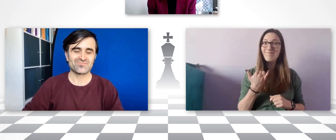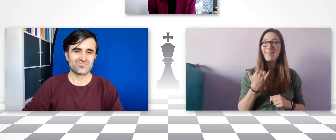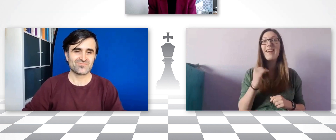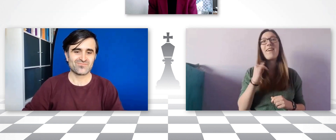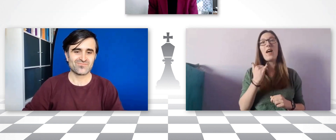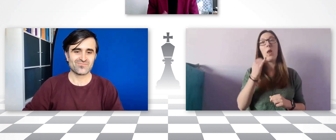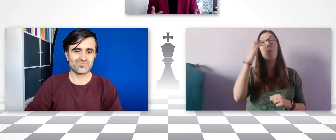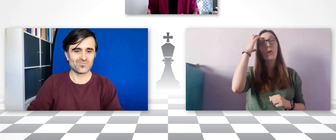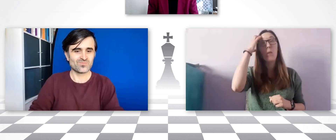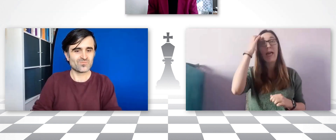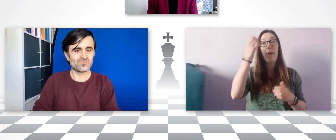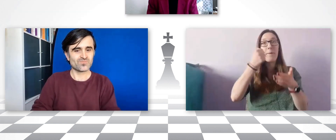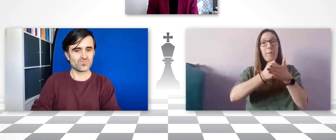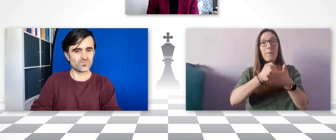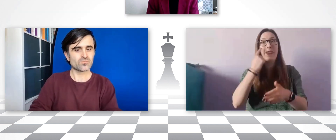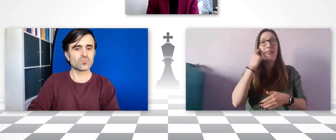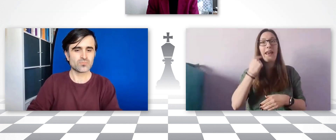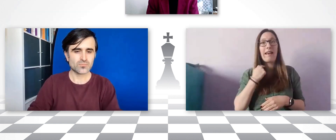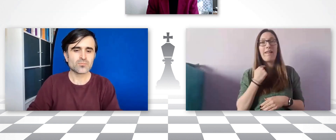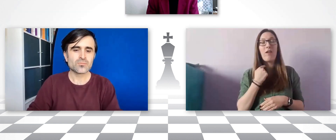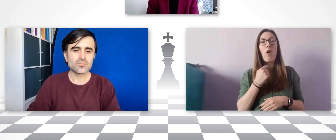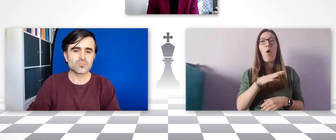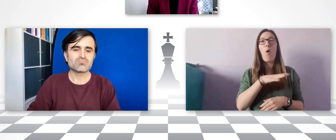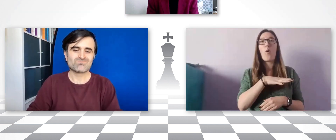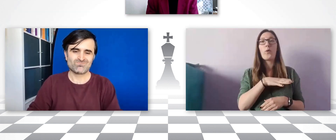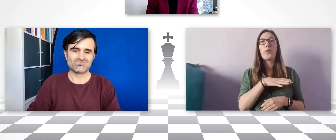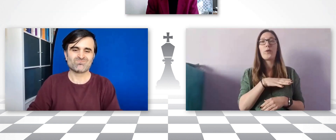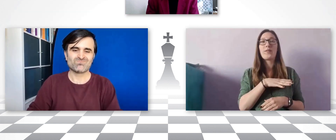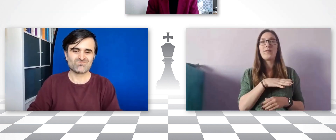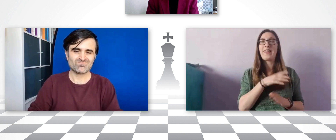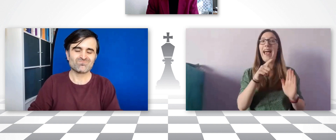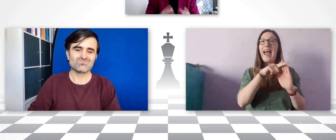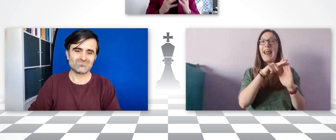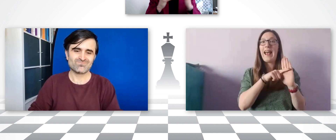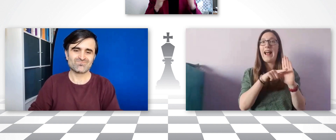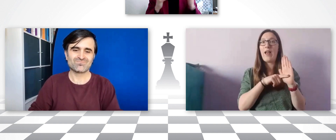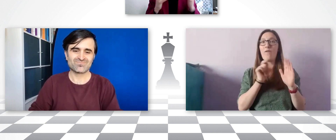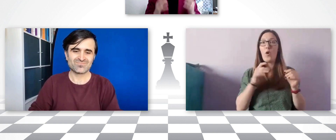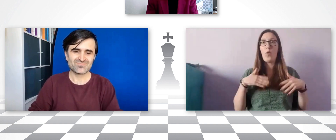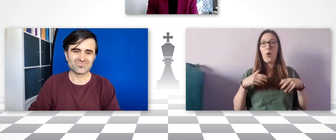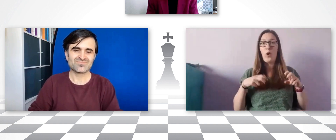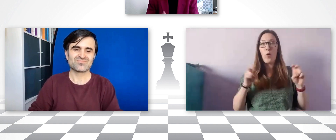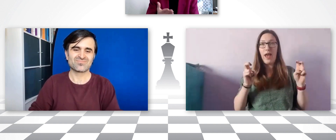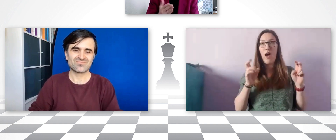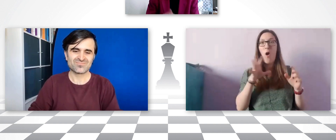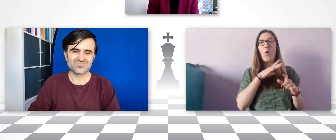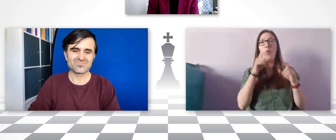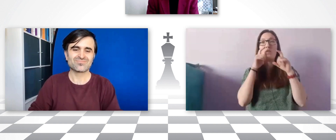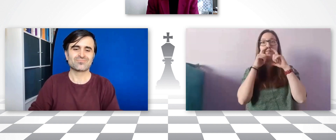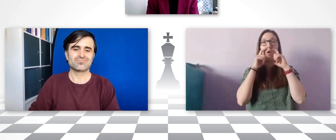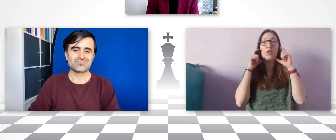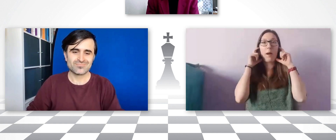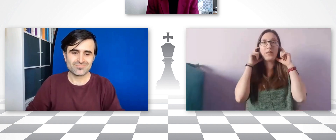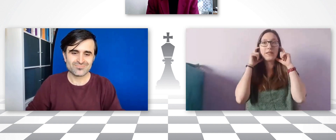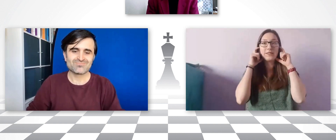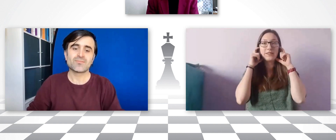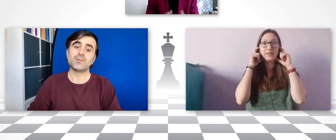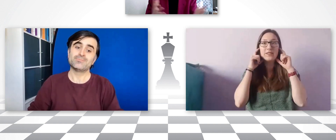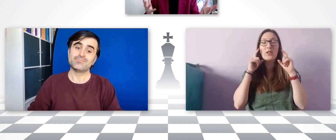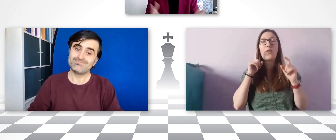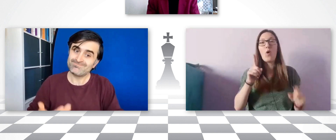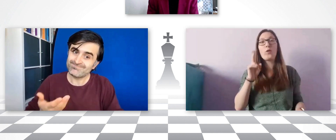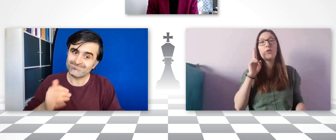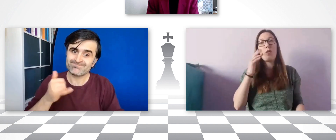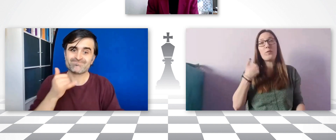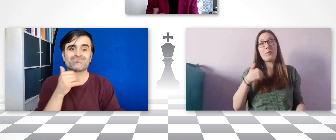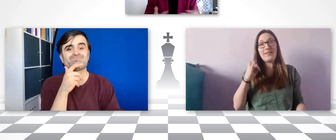ik aan, dat je met de voorwaarden, de reglementen voor de COVID, zit je natuurlijk met monddoekjes. Dat is voor de doven een probleem, omdat